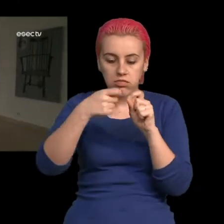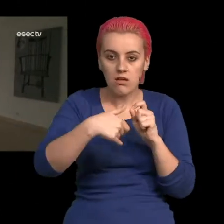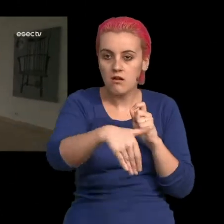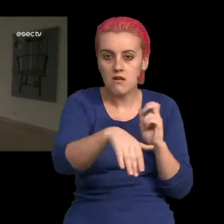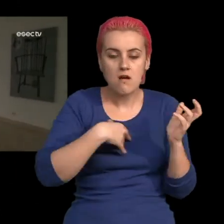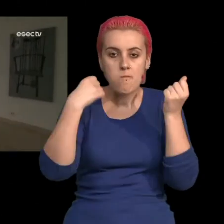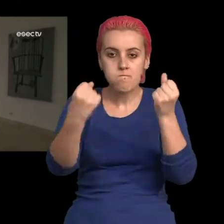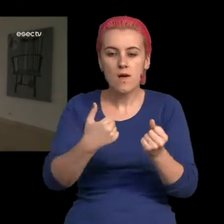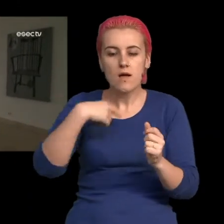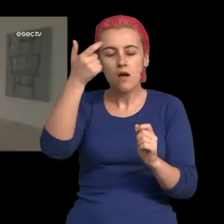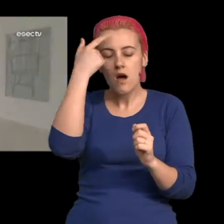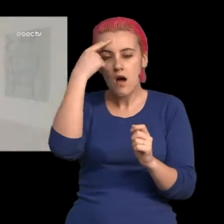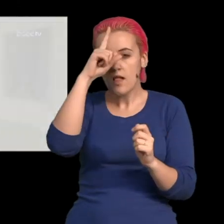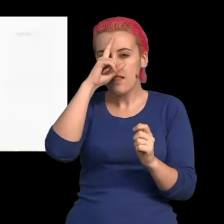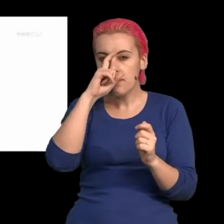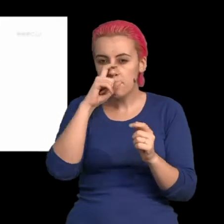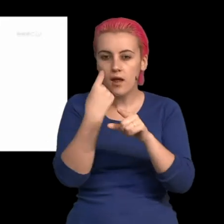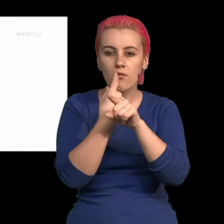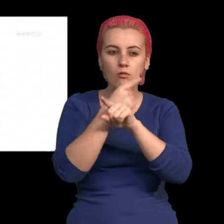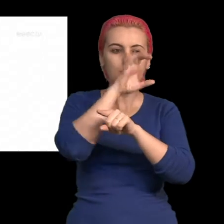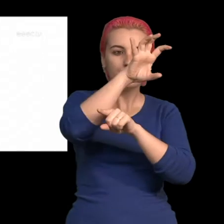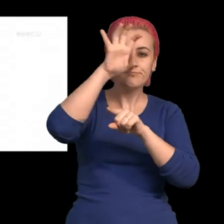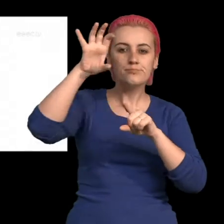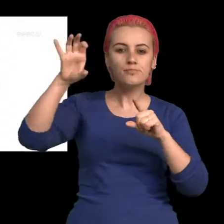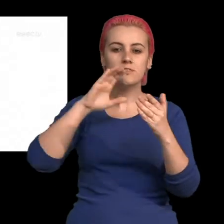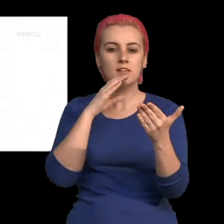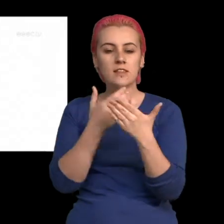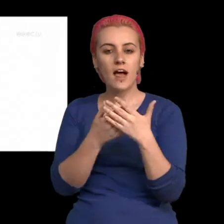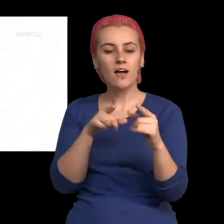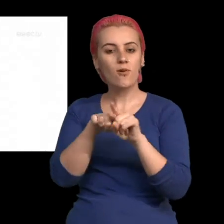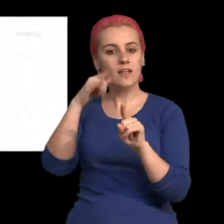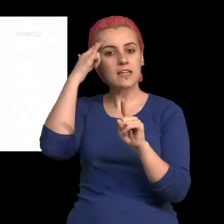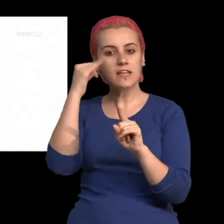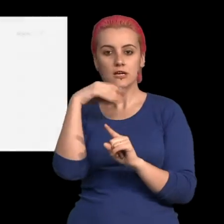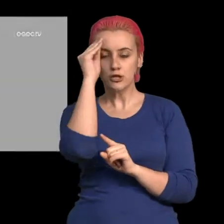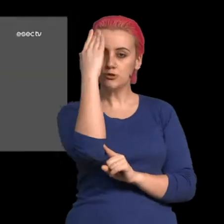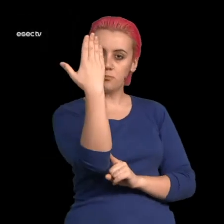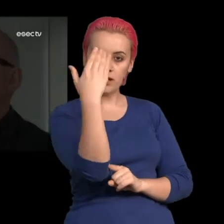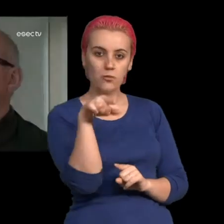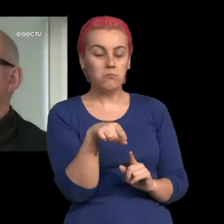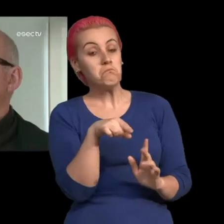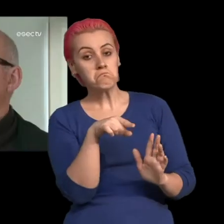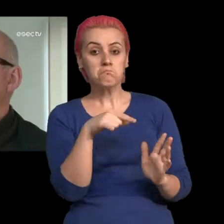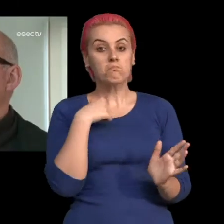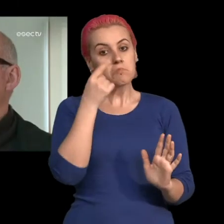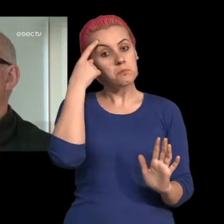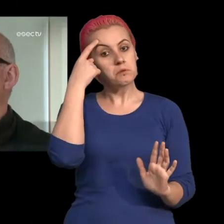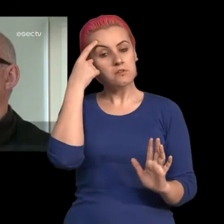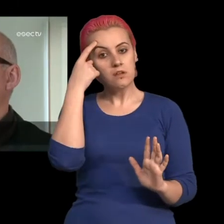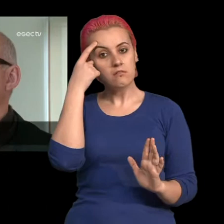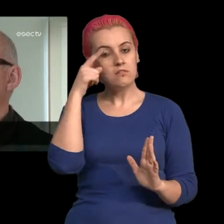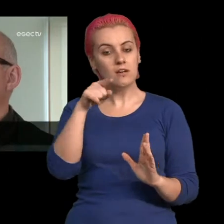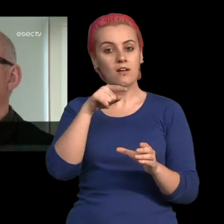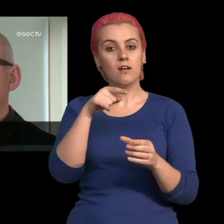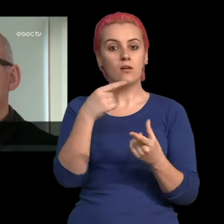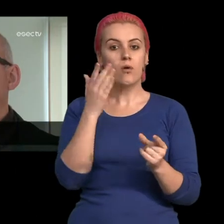depois comecei-me a lembrar destas peças e como elas ficavam bem numa relação com a ideia de espelho. E eu pensei que